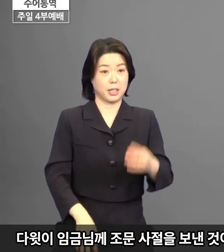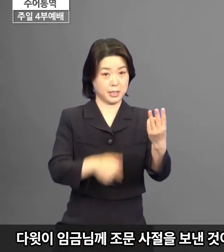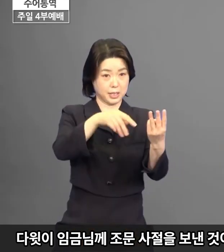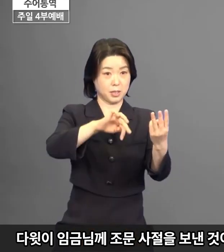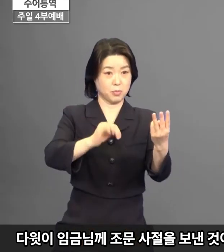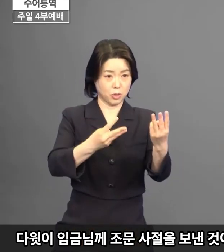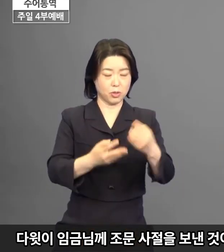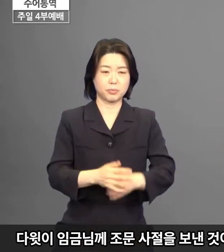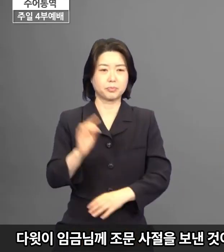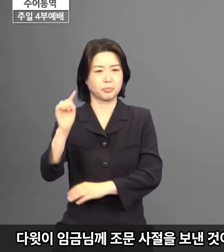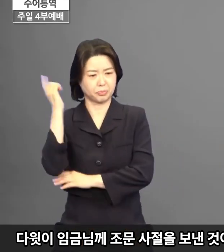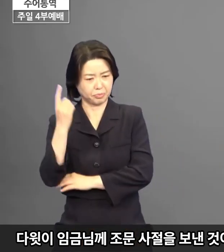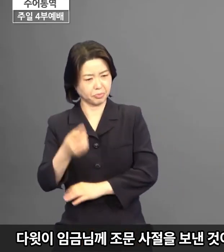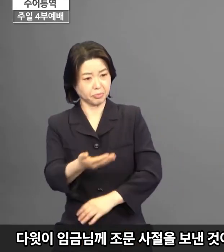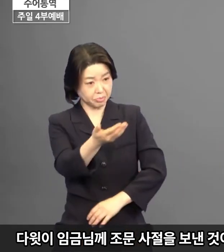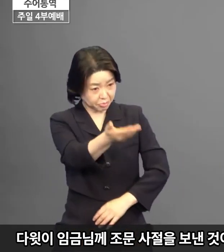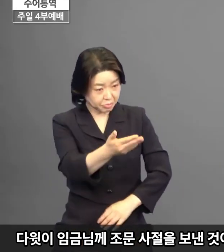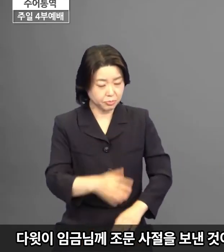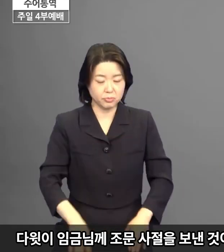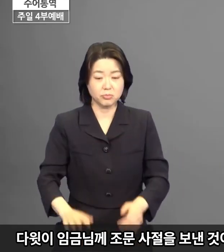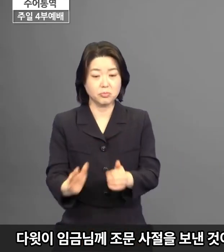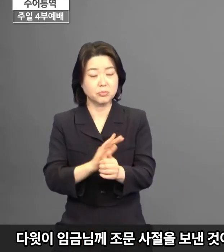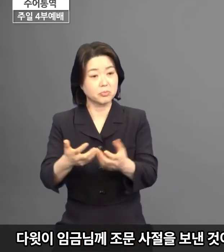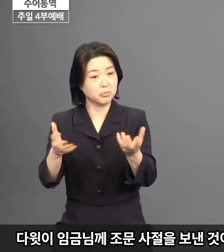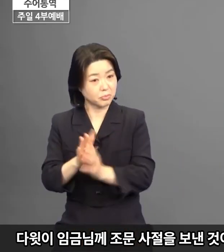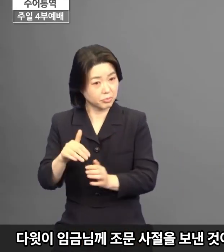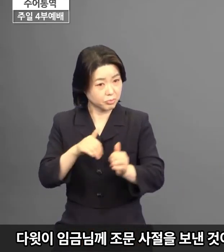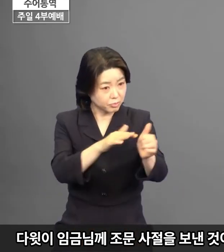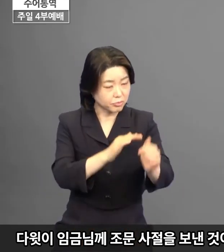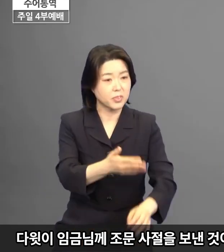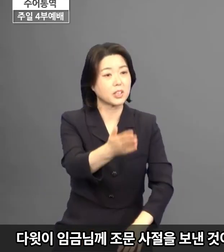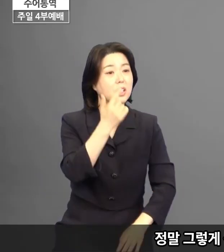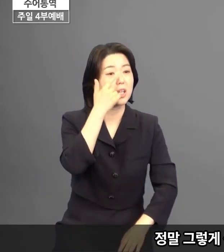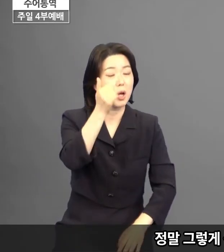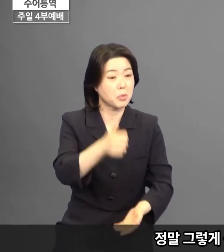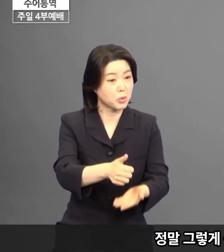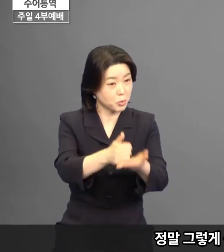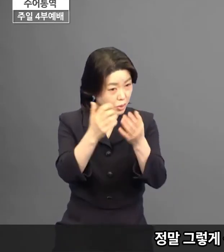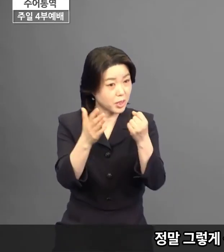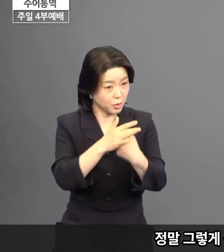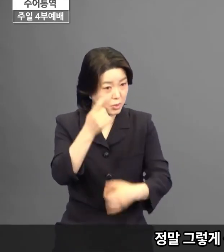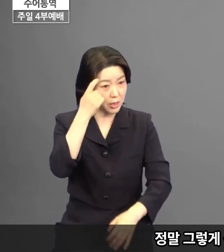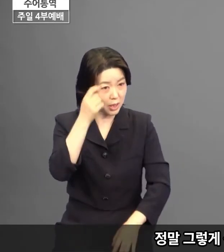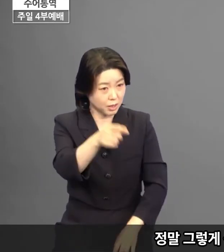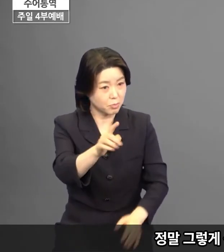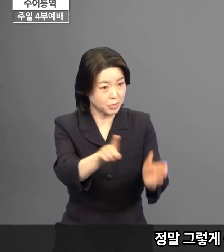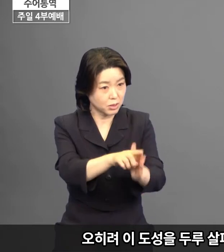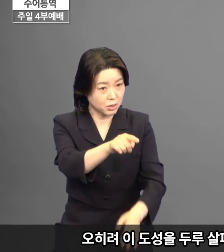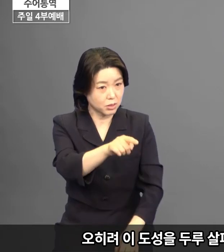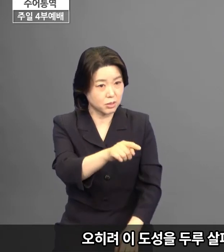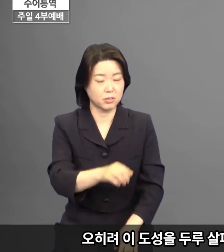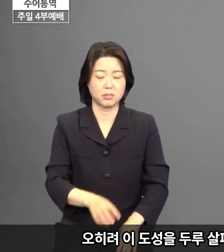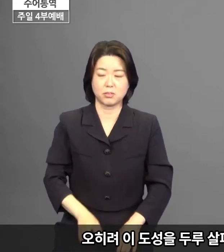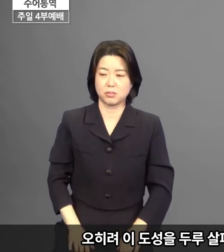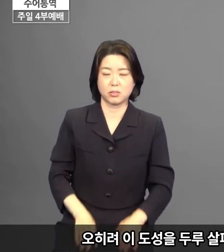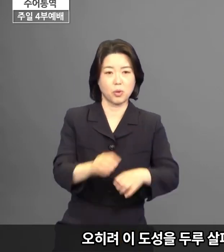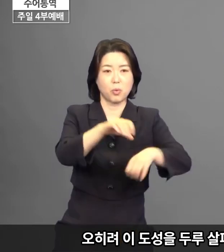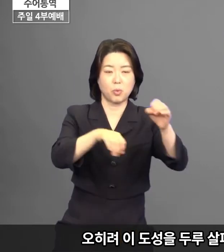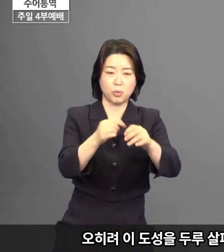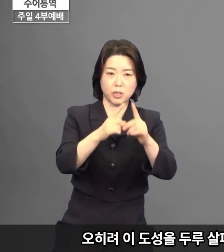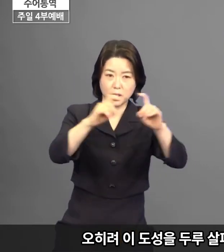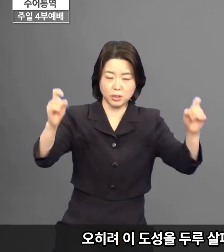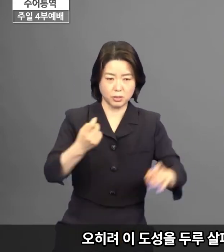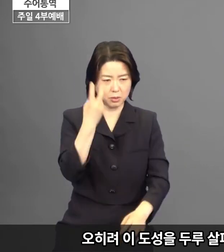임금님께 조문사절을 보낸 것이 임금님이 부친을 존경하기 때문이라고 정말 그렇게 생각하십니까? 오히려 이 도성을